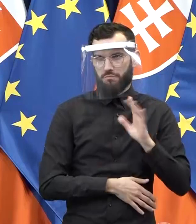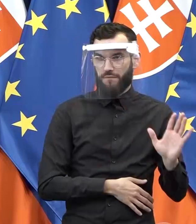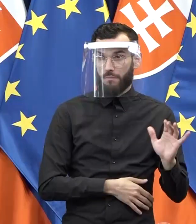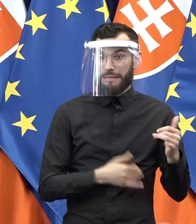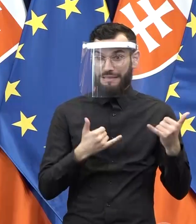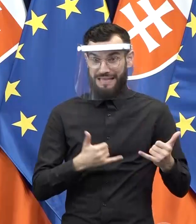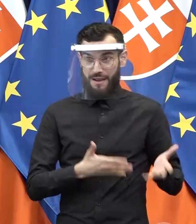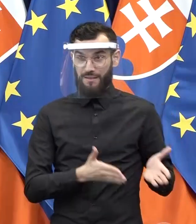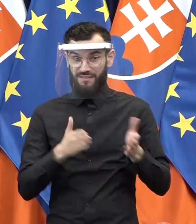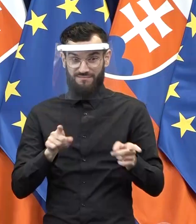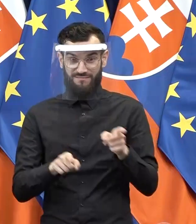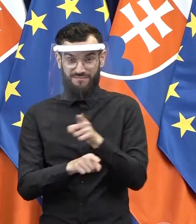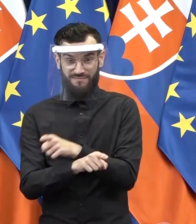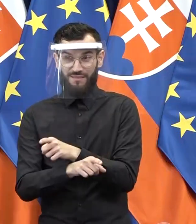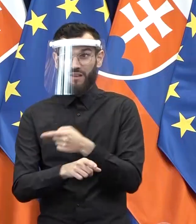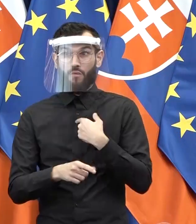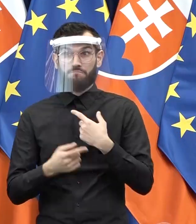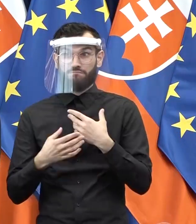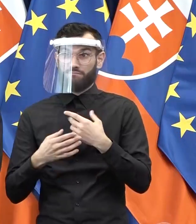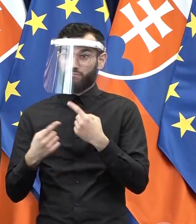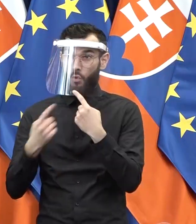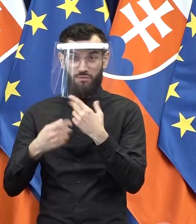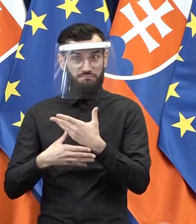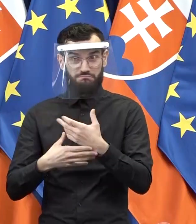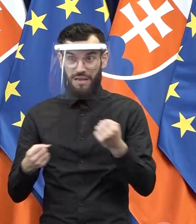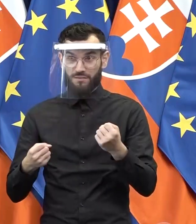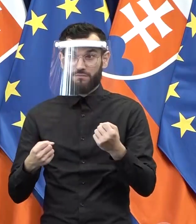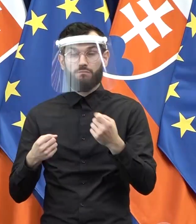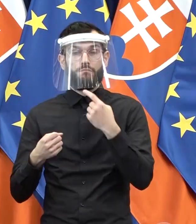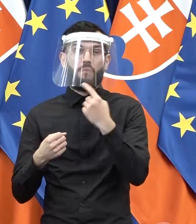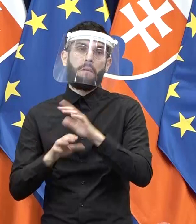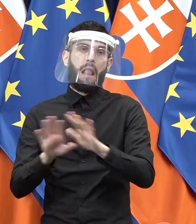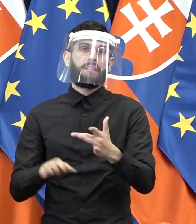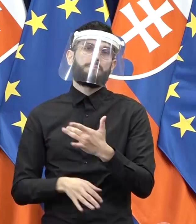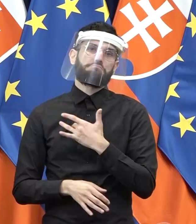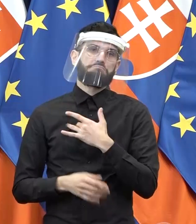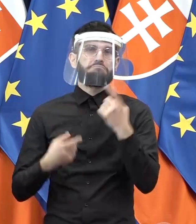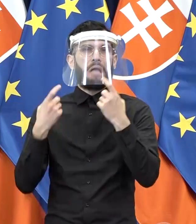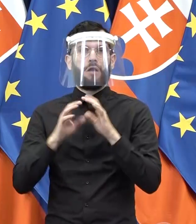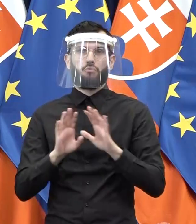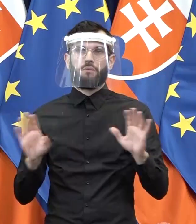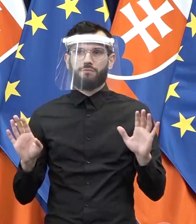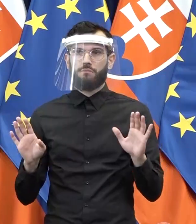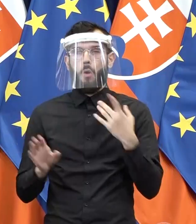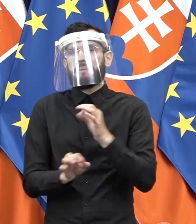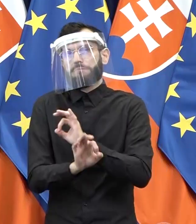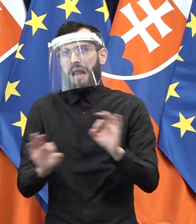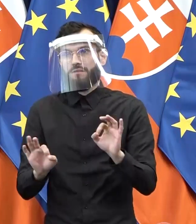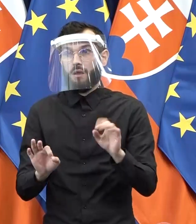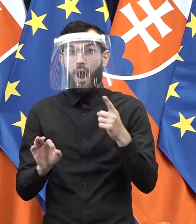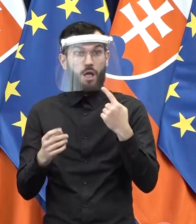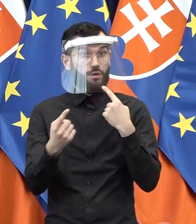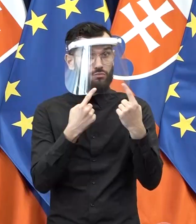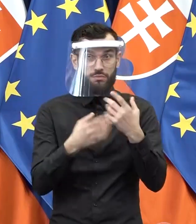Dnes uprímne vám poviem, že bez dohody v koalícii môžem hovoriť len osobný svoj názor, že bolo by to správne. Na druhej strane, ak nebude